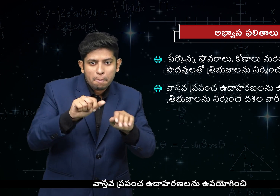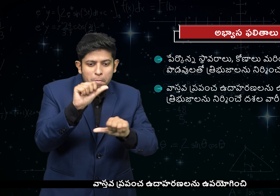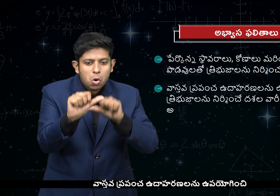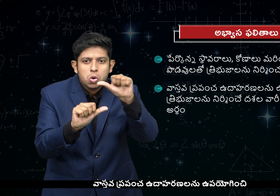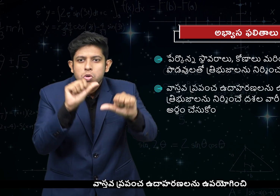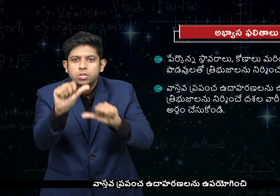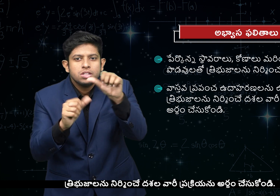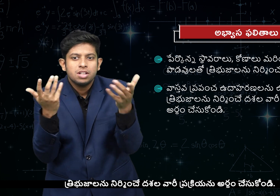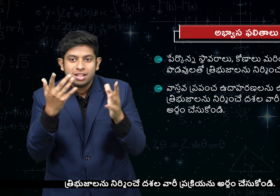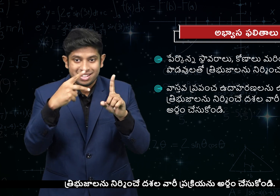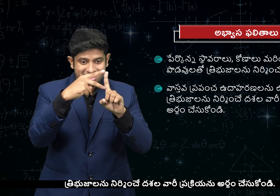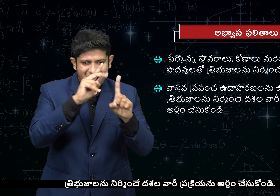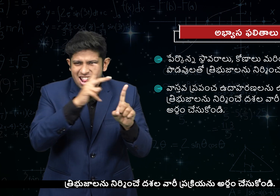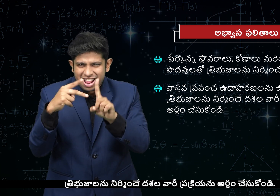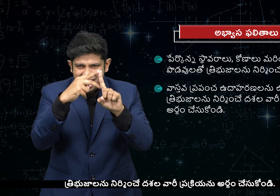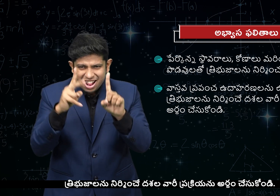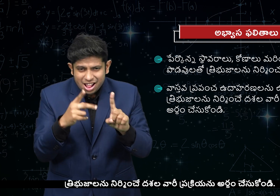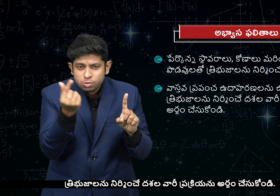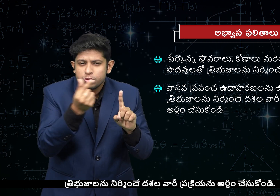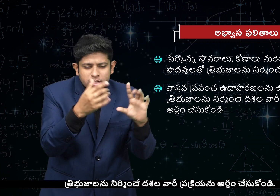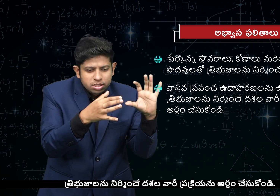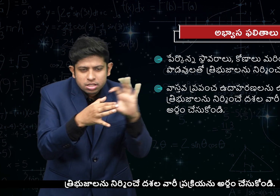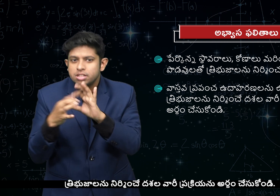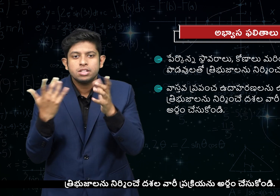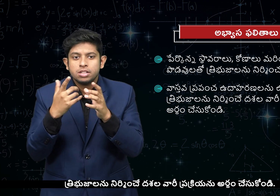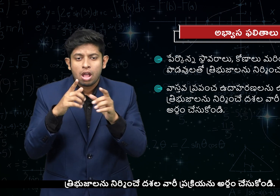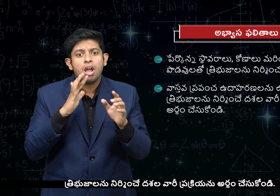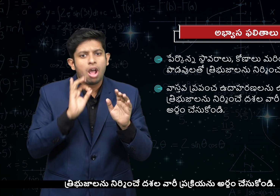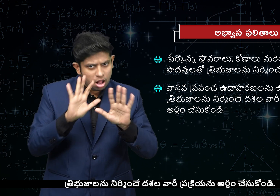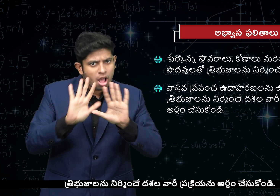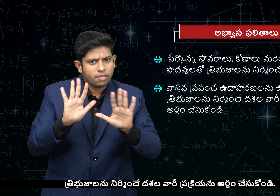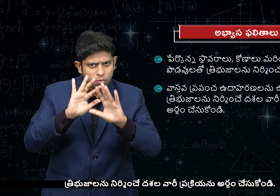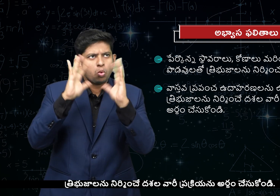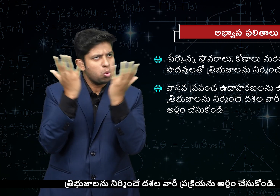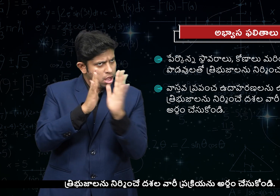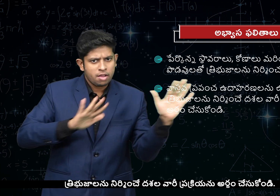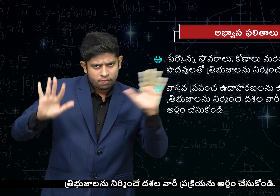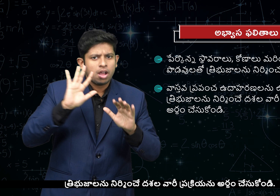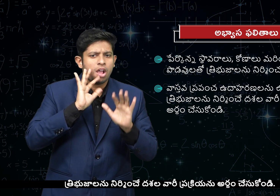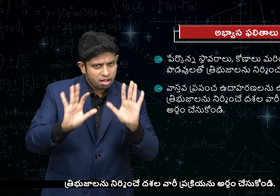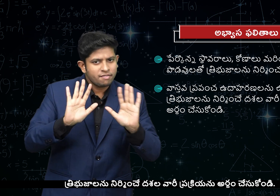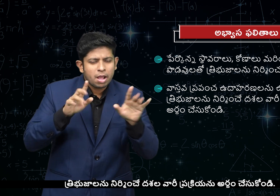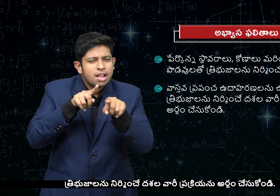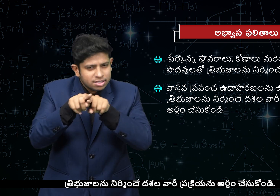ఉపయోగించి త్రిభుజాలను నిర్మించే దశల వారీ ప్రక్రియను అర్థం చేసుకోండి.